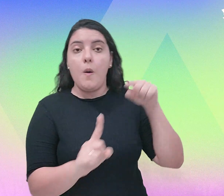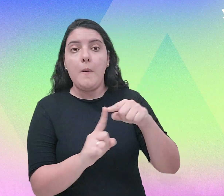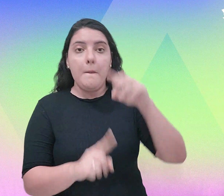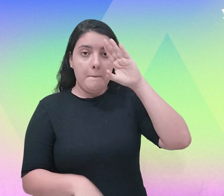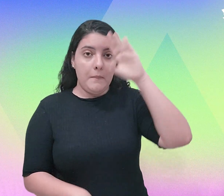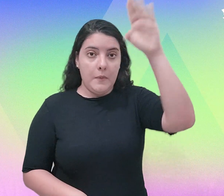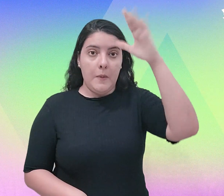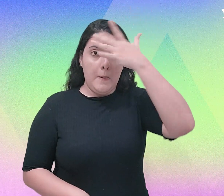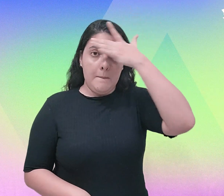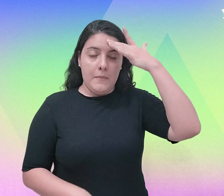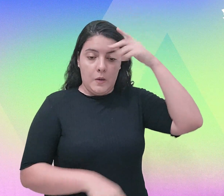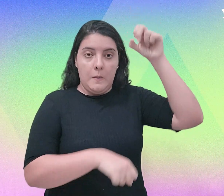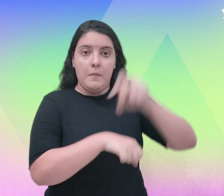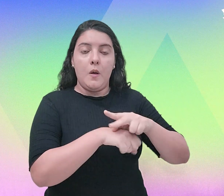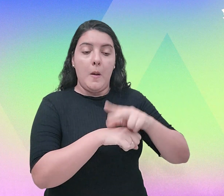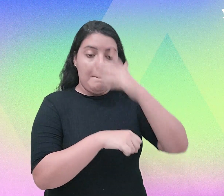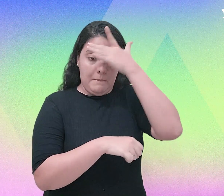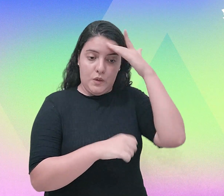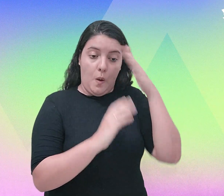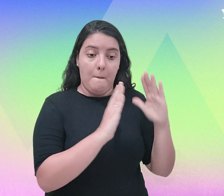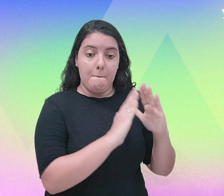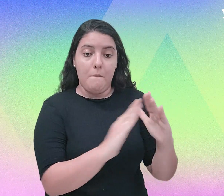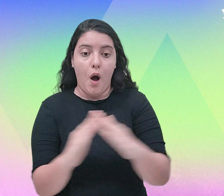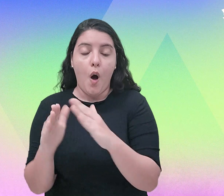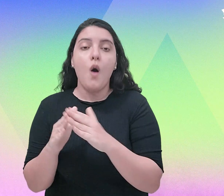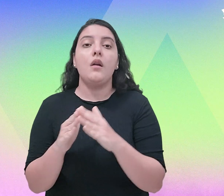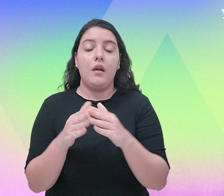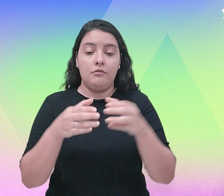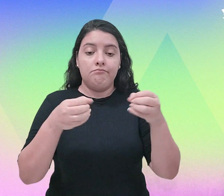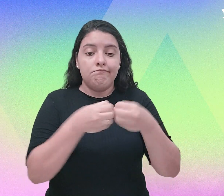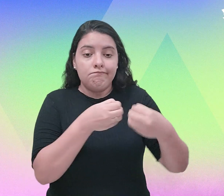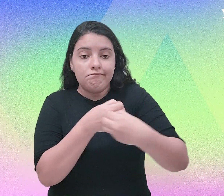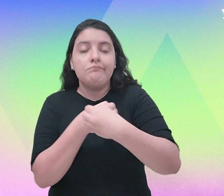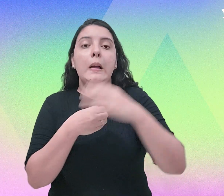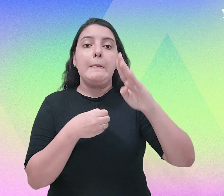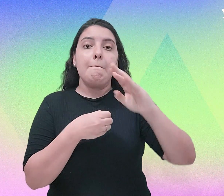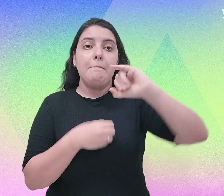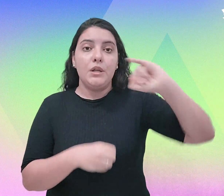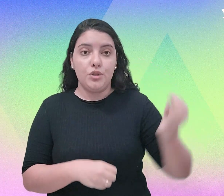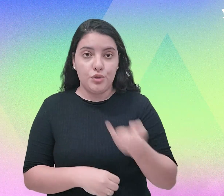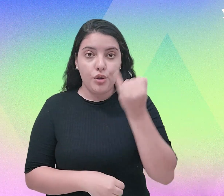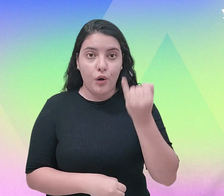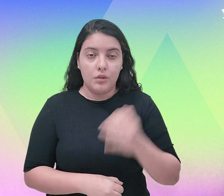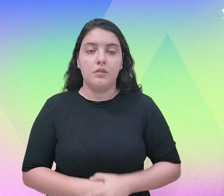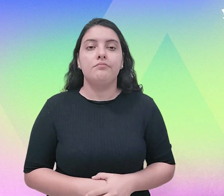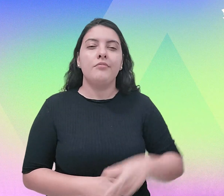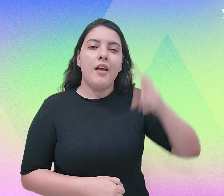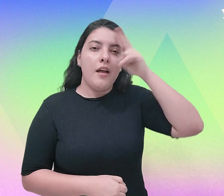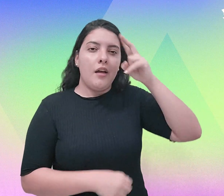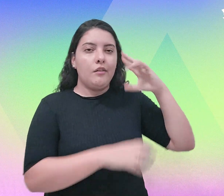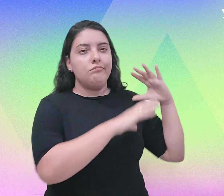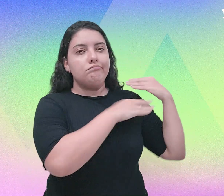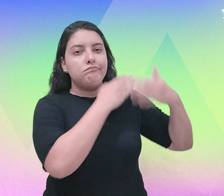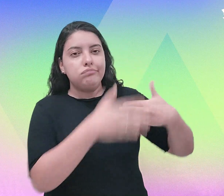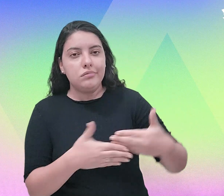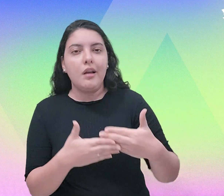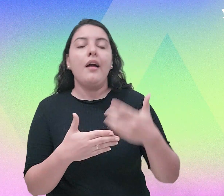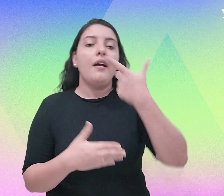priorizar o acesso de moradores e moradoras oriundas o território do grande Bom Jardim historicamente são componentes do território